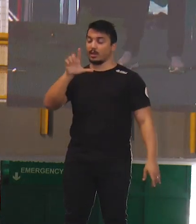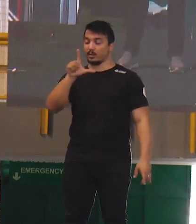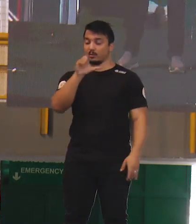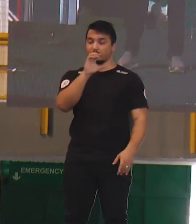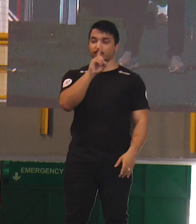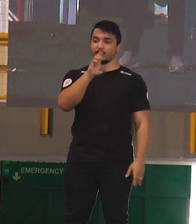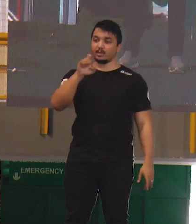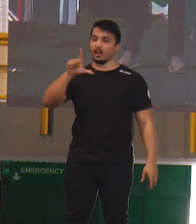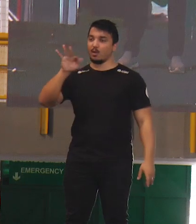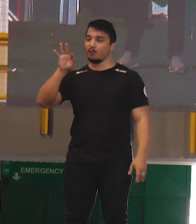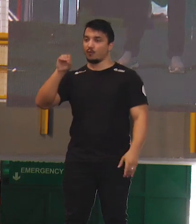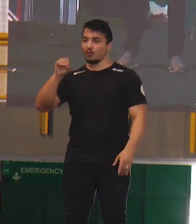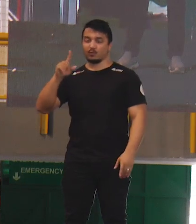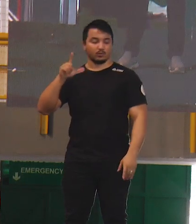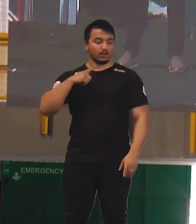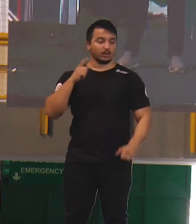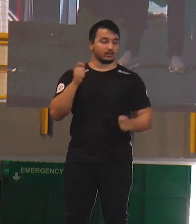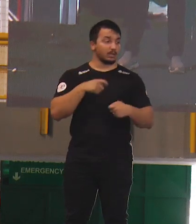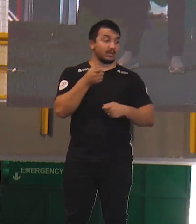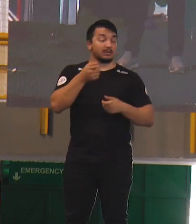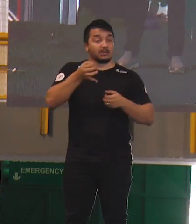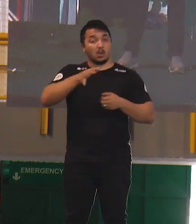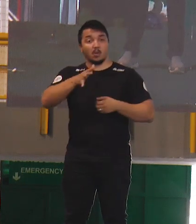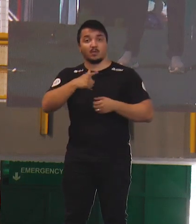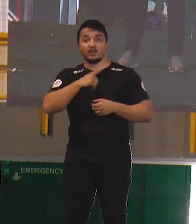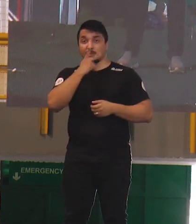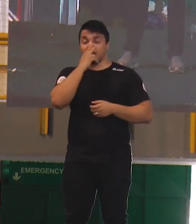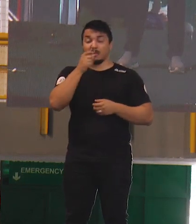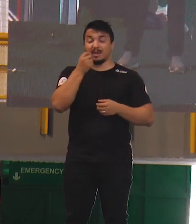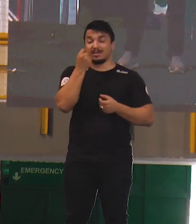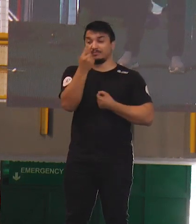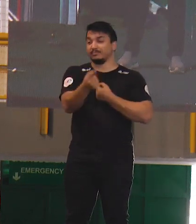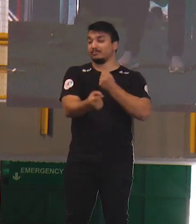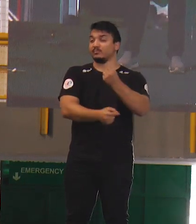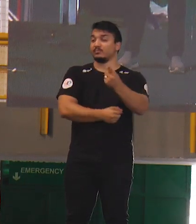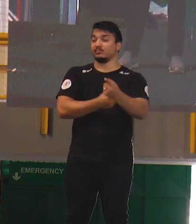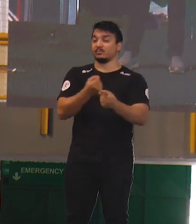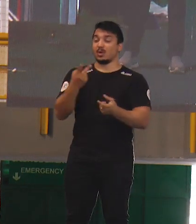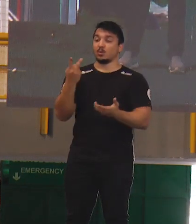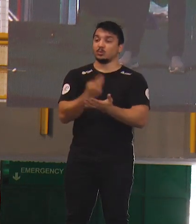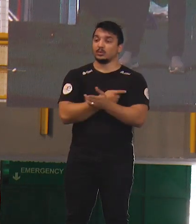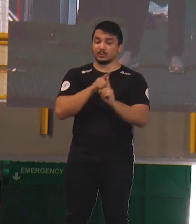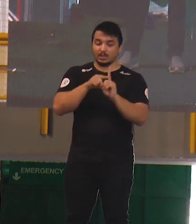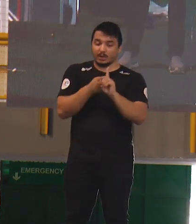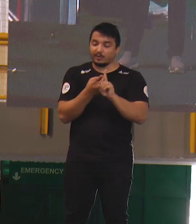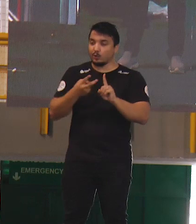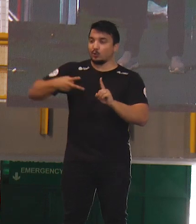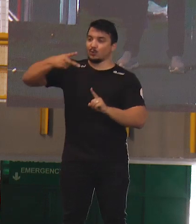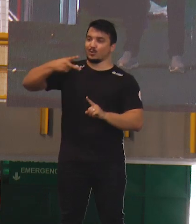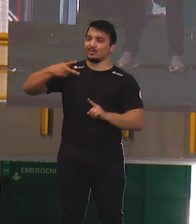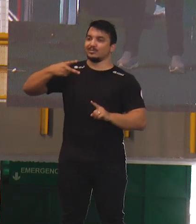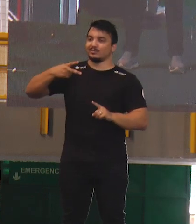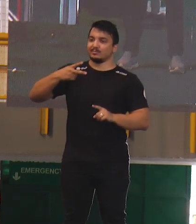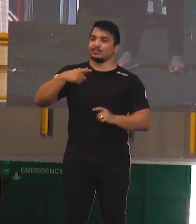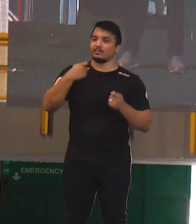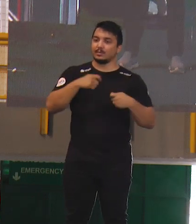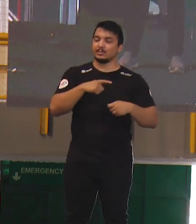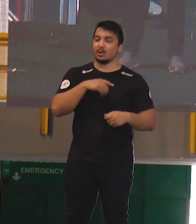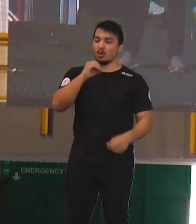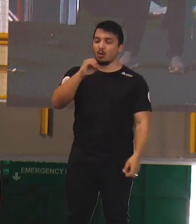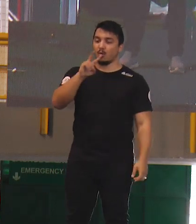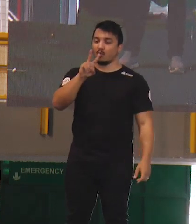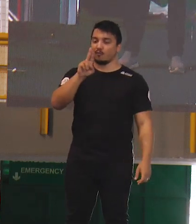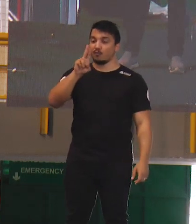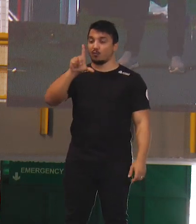possível, raramente, que possa ocorrer 2 gestações. Mas aí tem que ser a